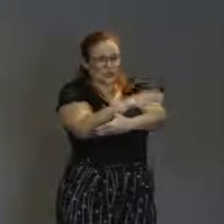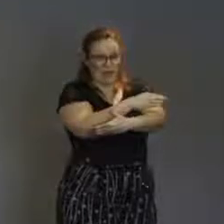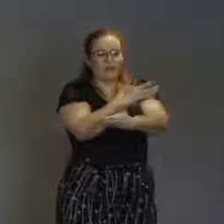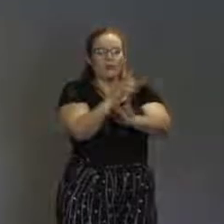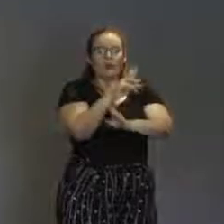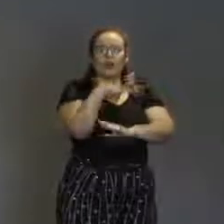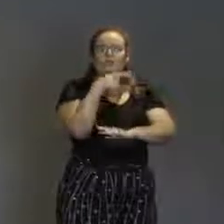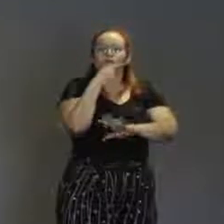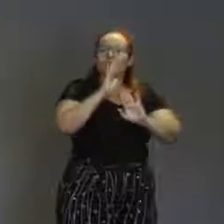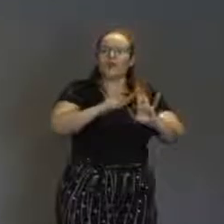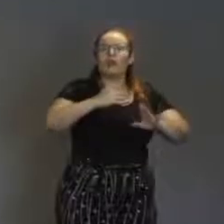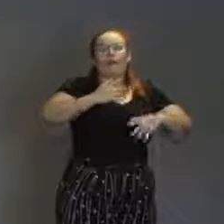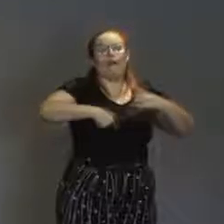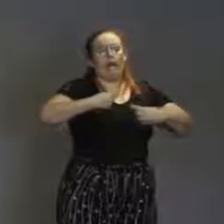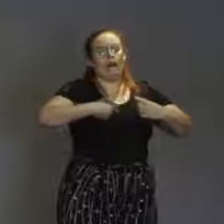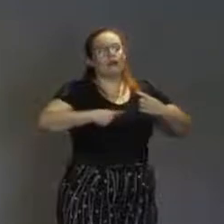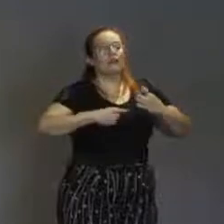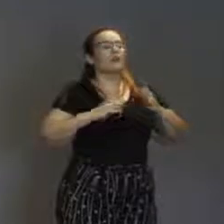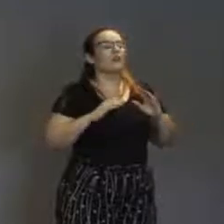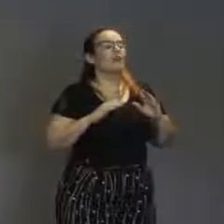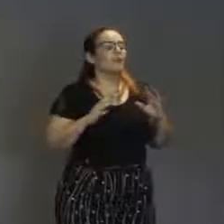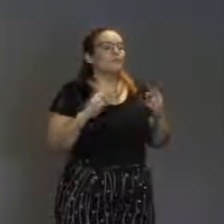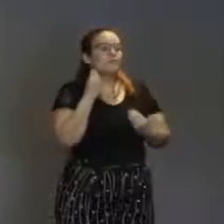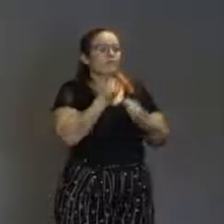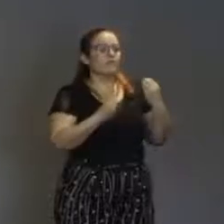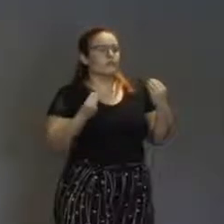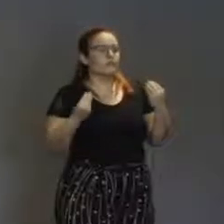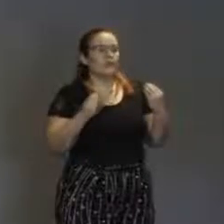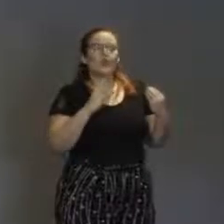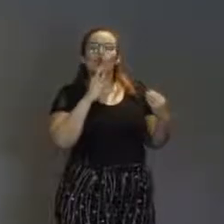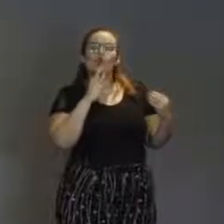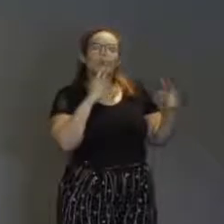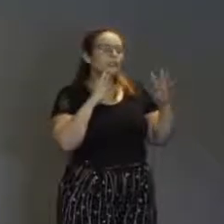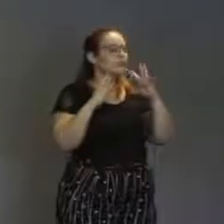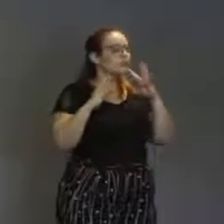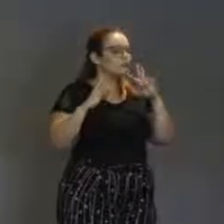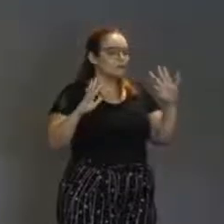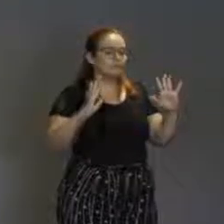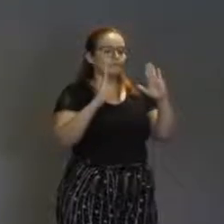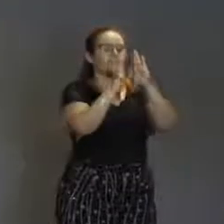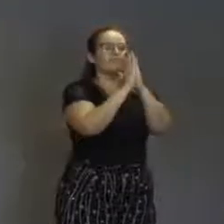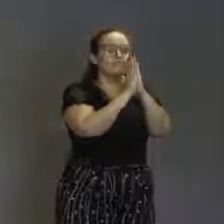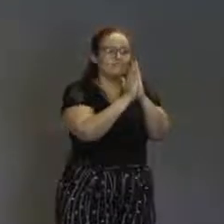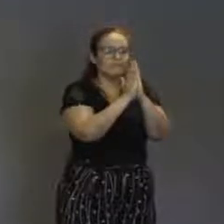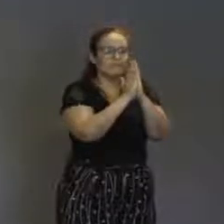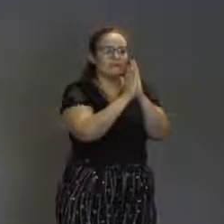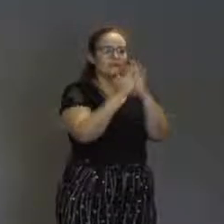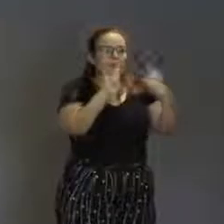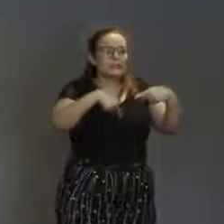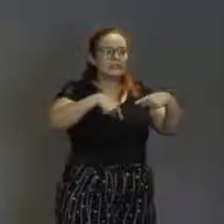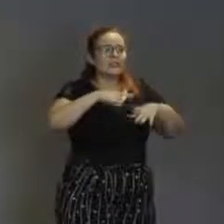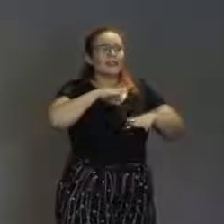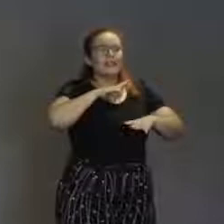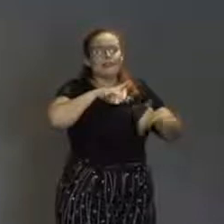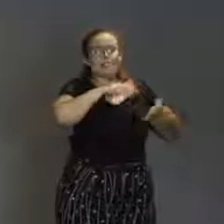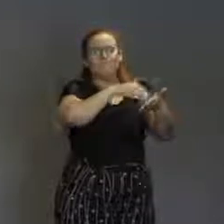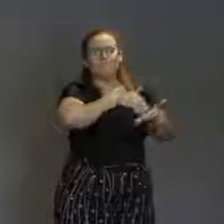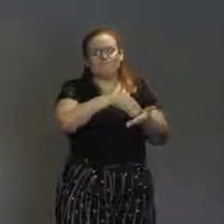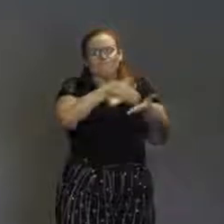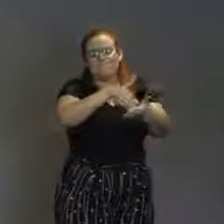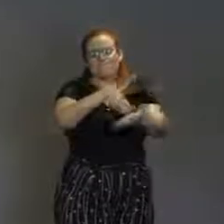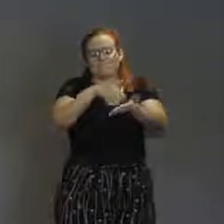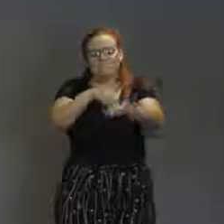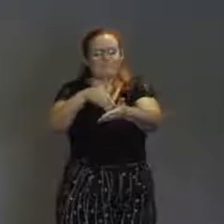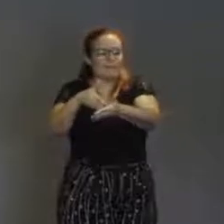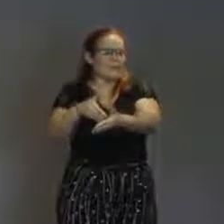aqui, da questão de como você fazer esse conflito de conhecimentos. Existem 1000 outros entraves também, né?